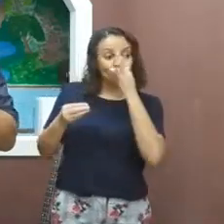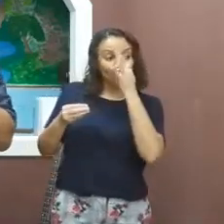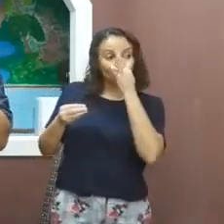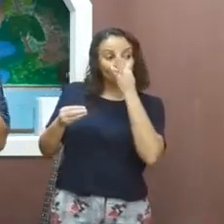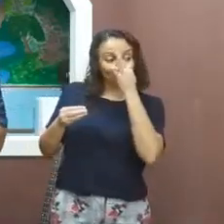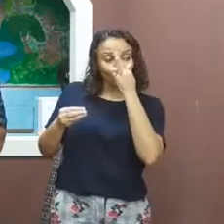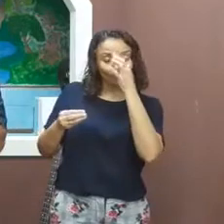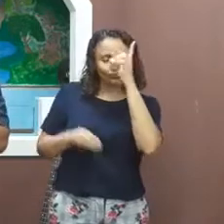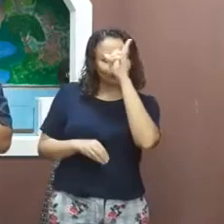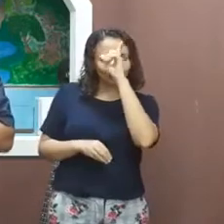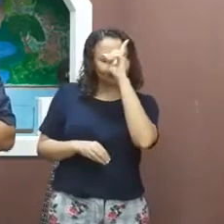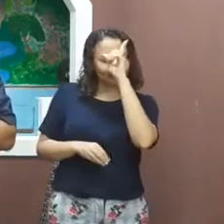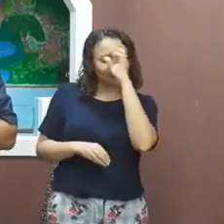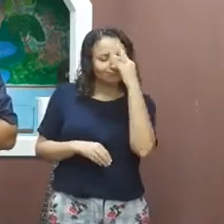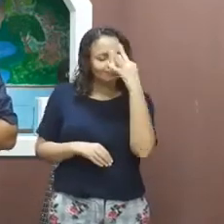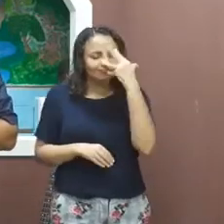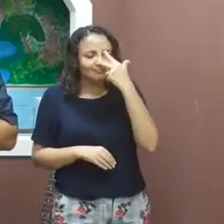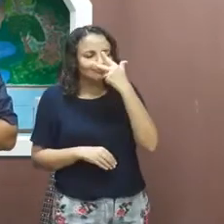tão bonita,